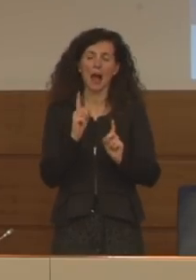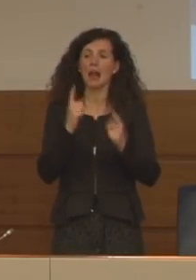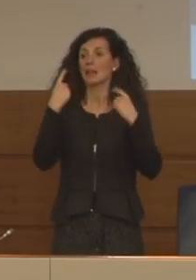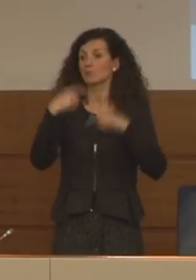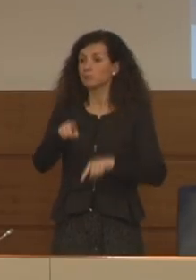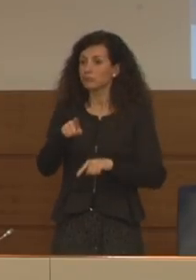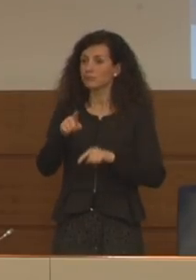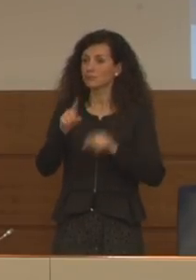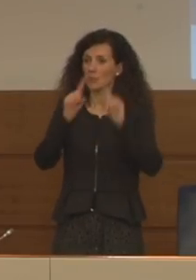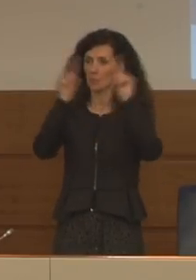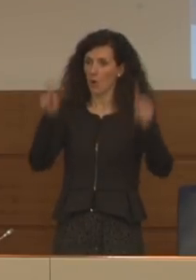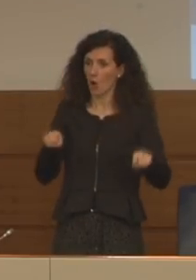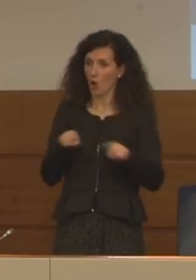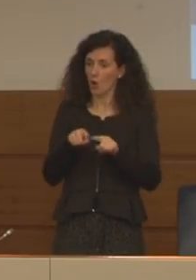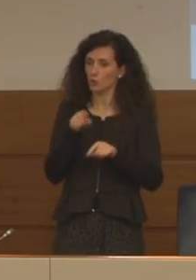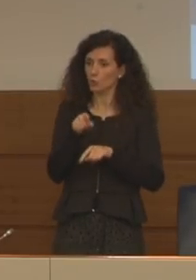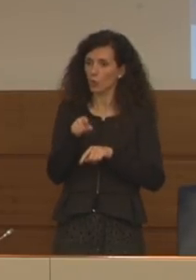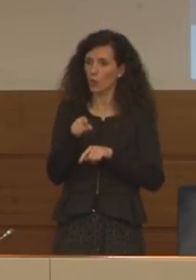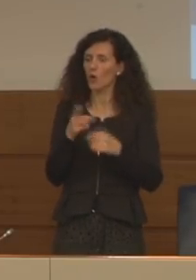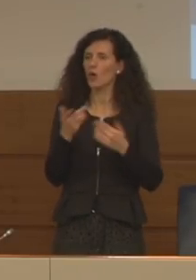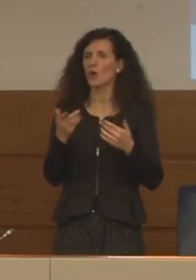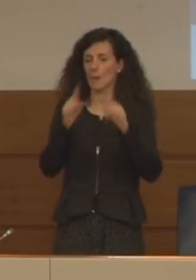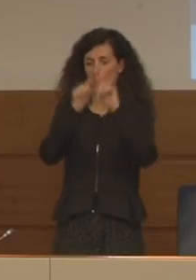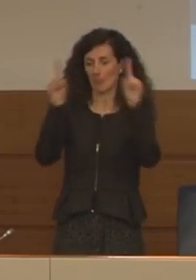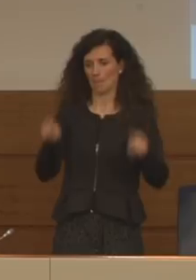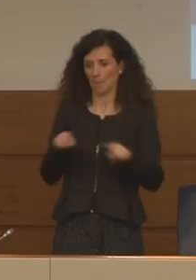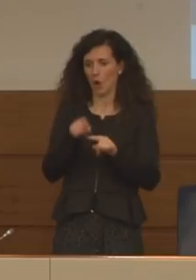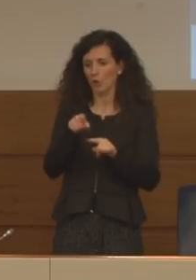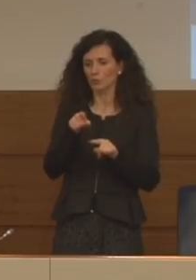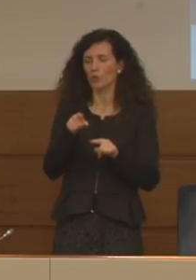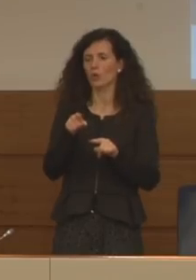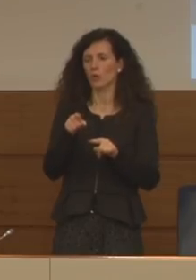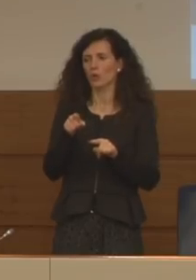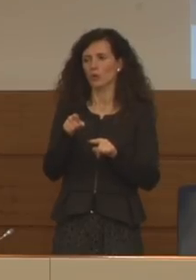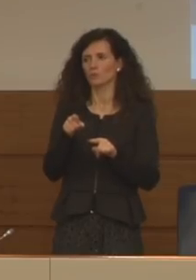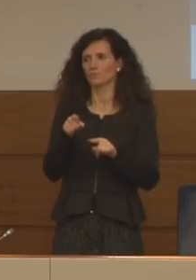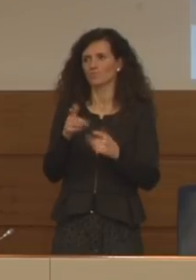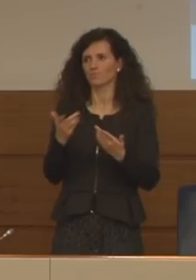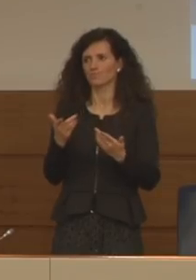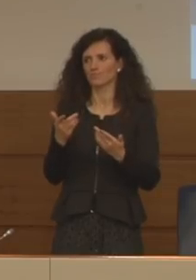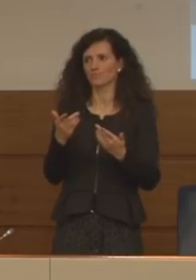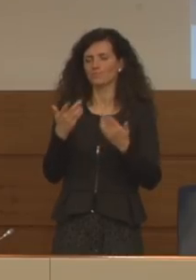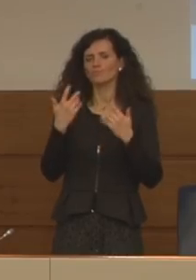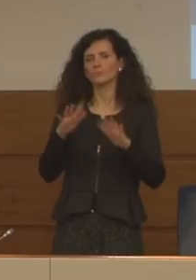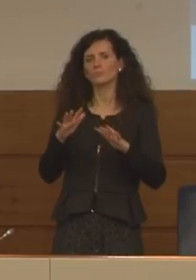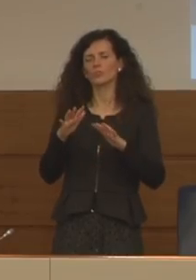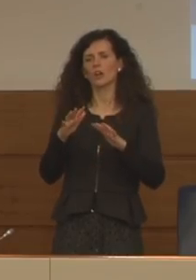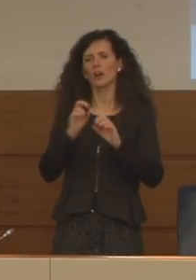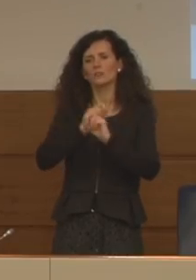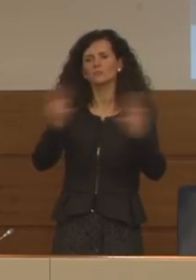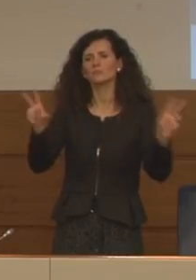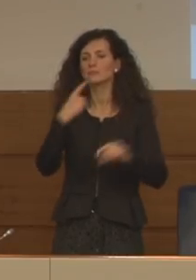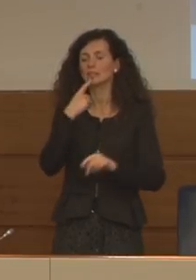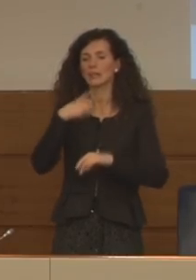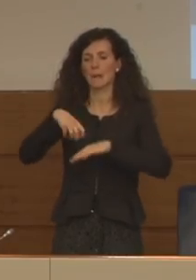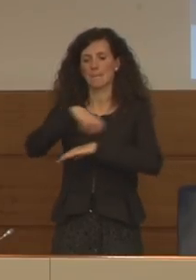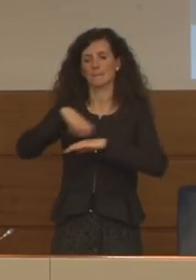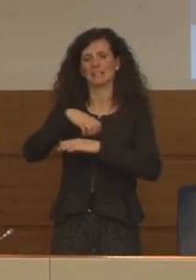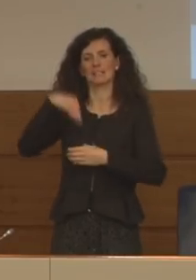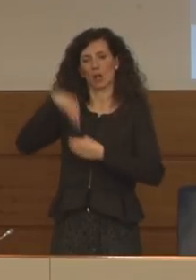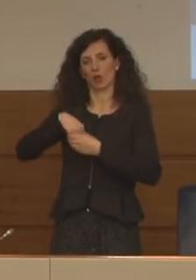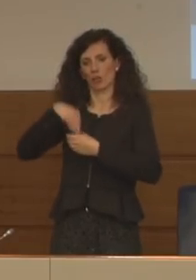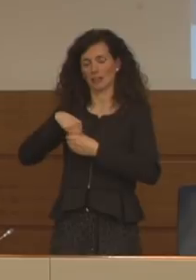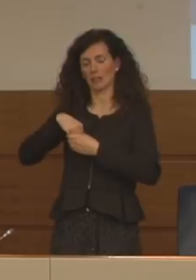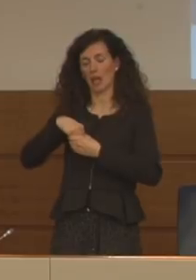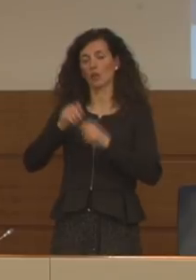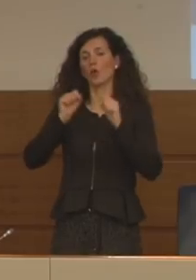dico siccome questa modulistica è stata emanata dal ministero dell'interno saranno